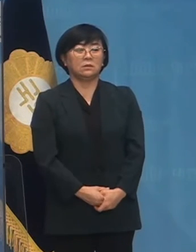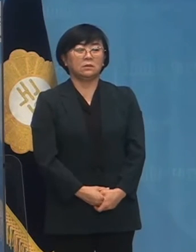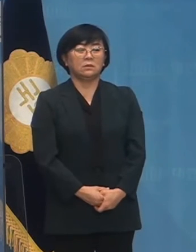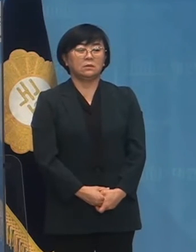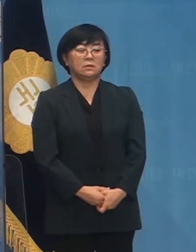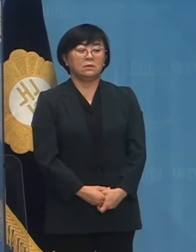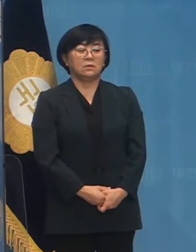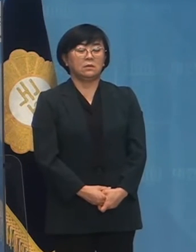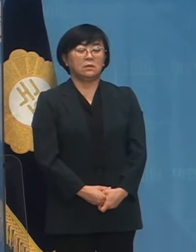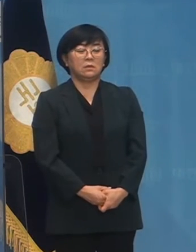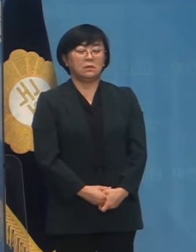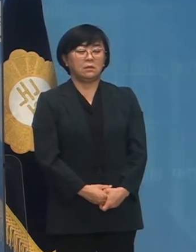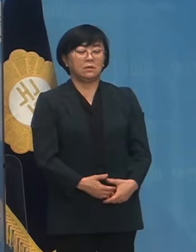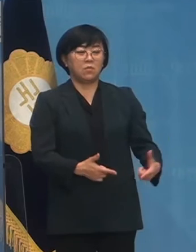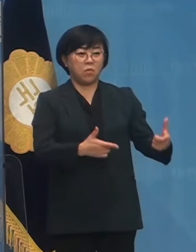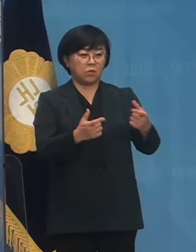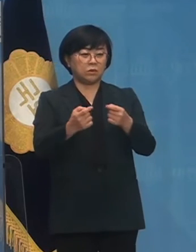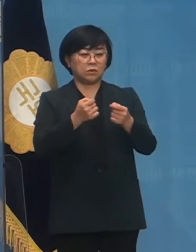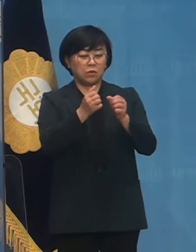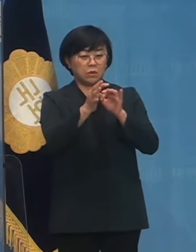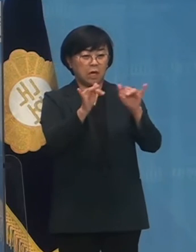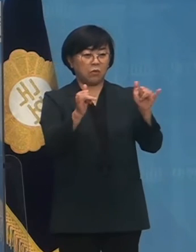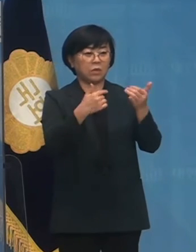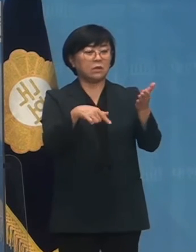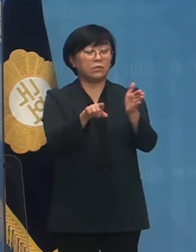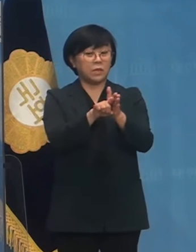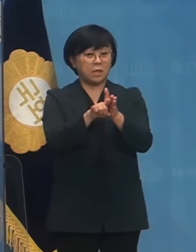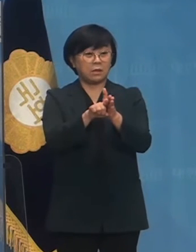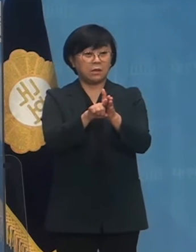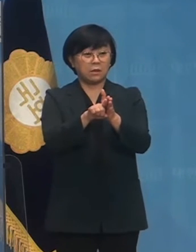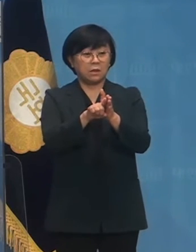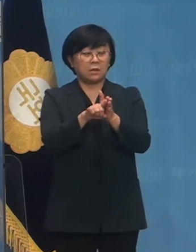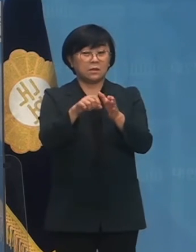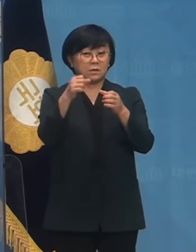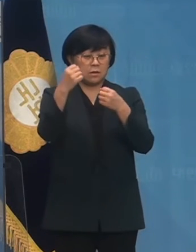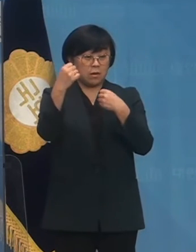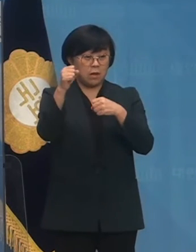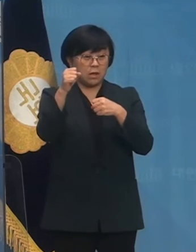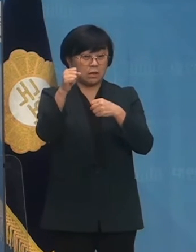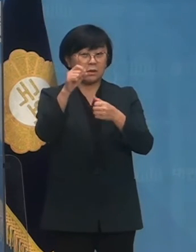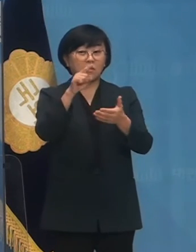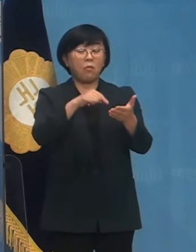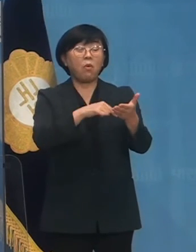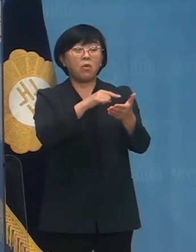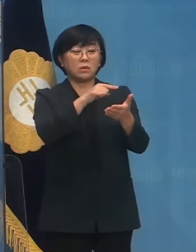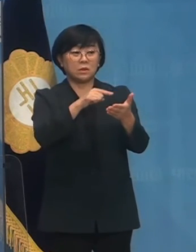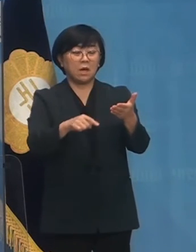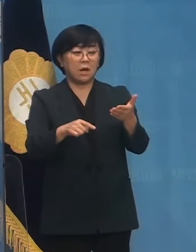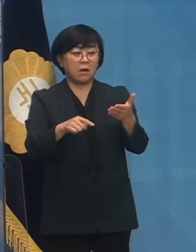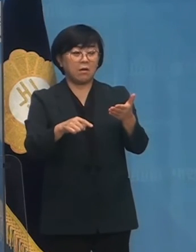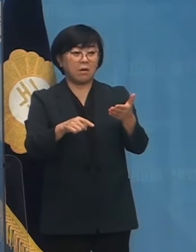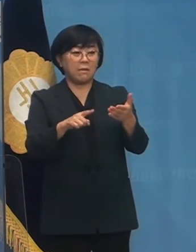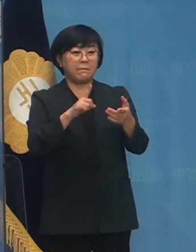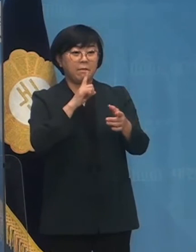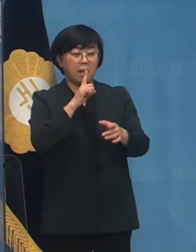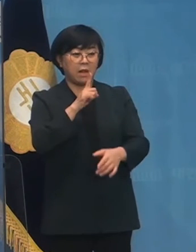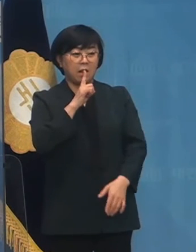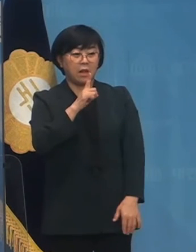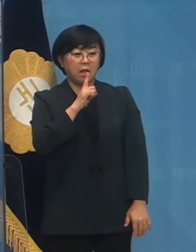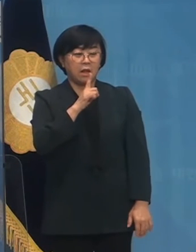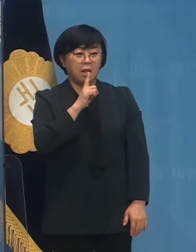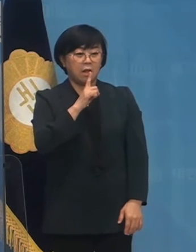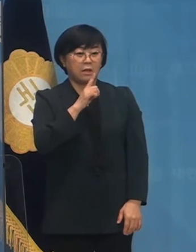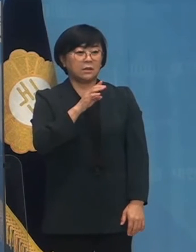마치 모든 소상공인을 위한 척하면서 하는 그런 언행은